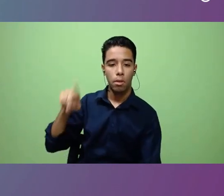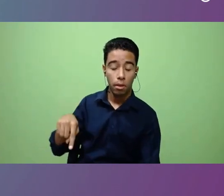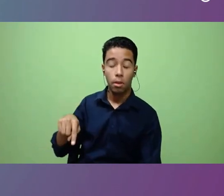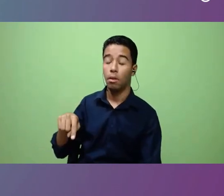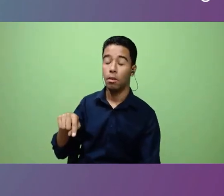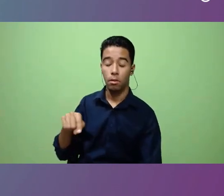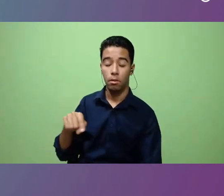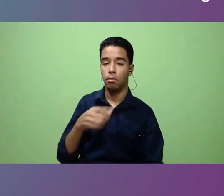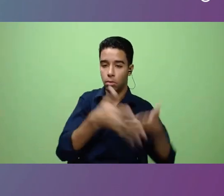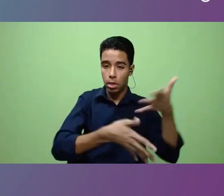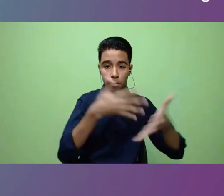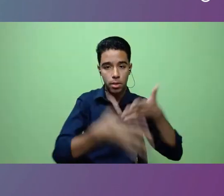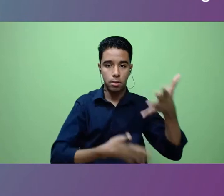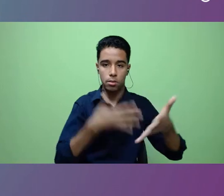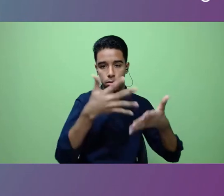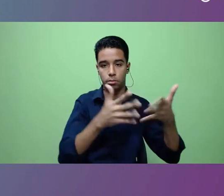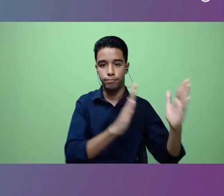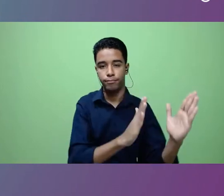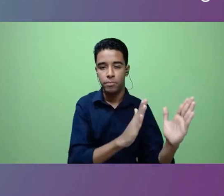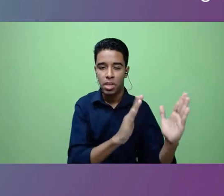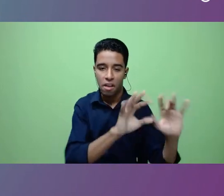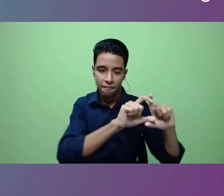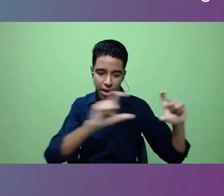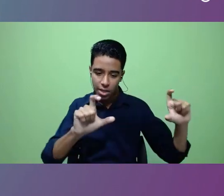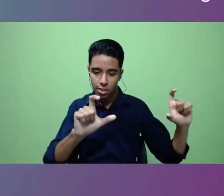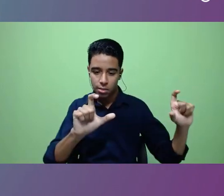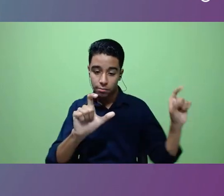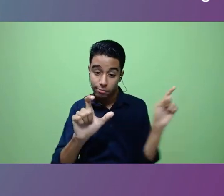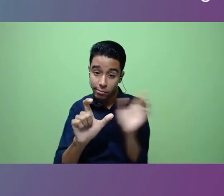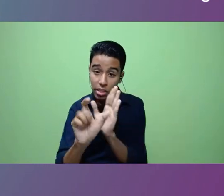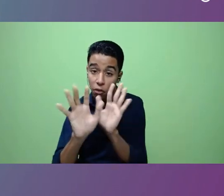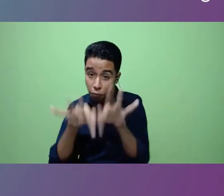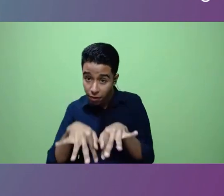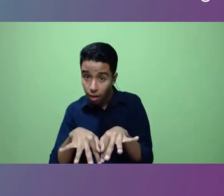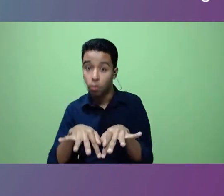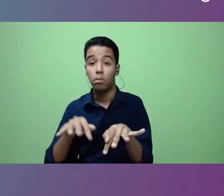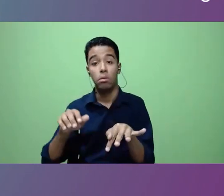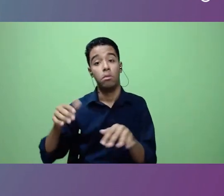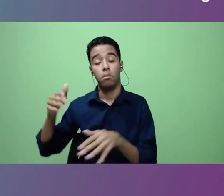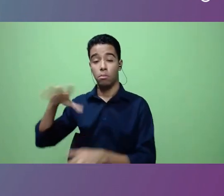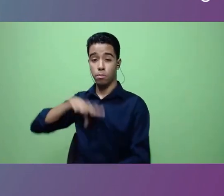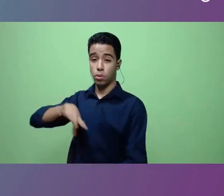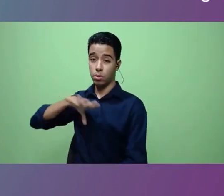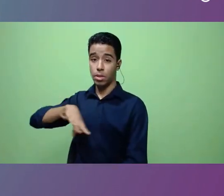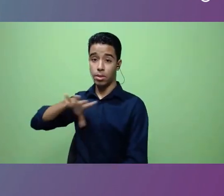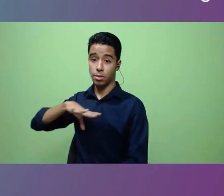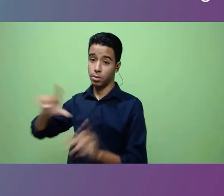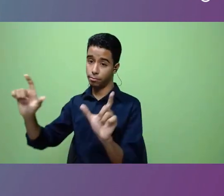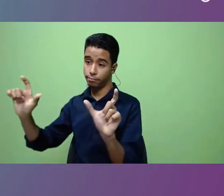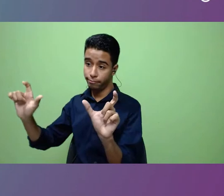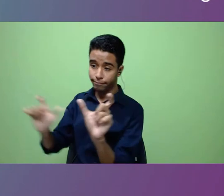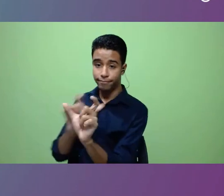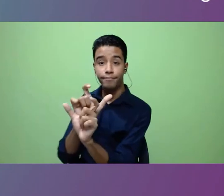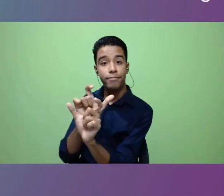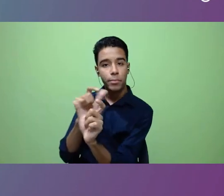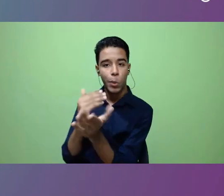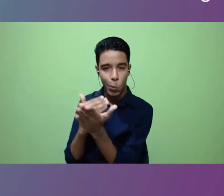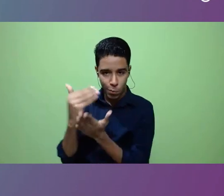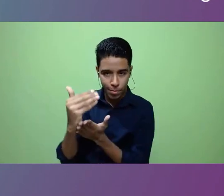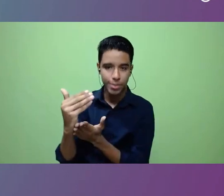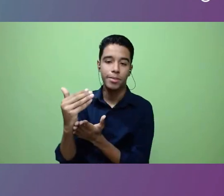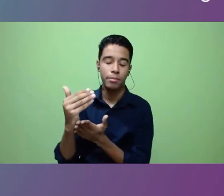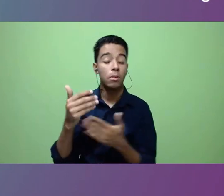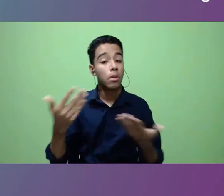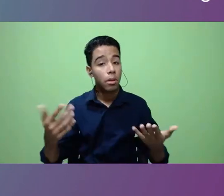nós temos essa diferenciação sintática, o intérprete precisa de tempo para produzir isso. Então, a gente